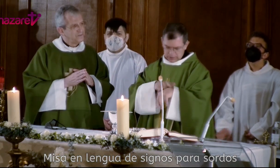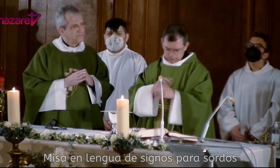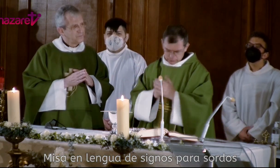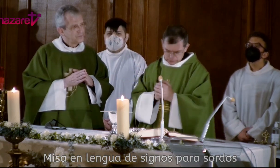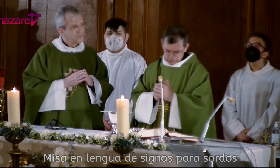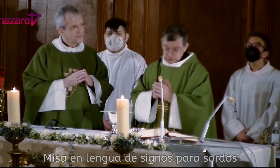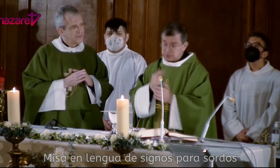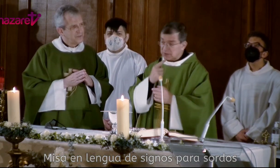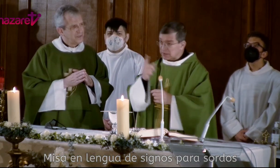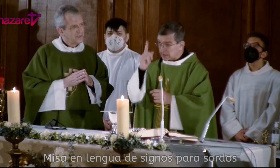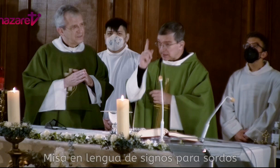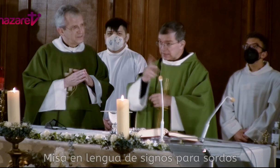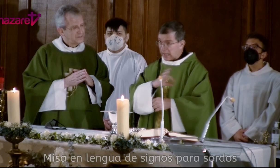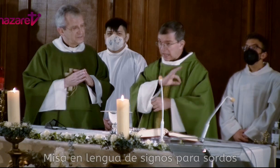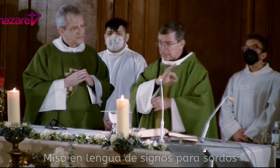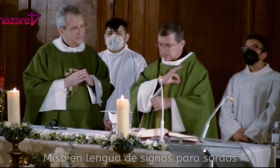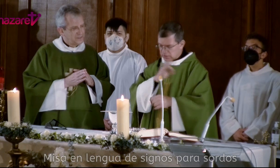tiempos, dice el Señor.